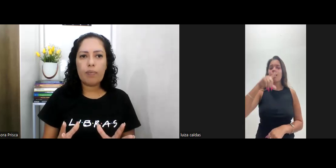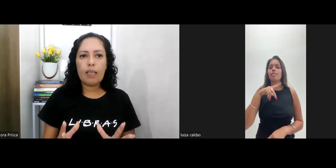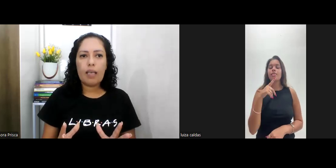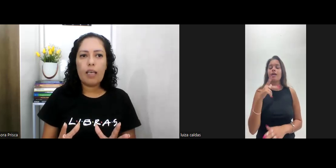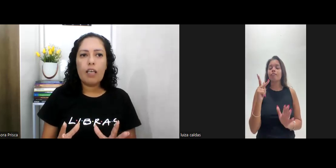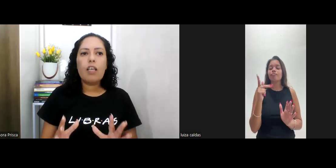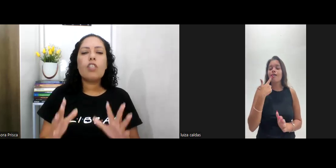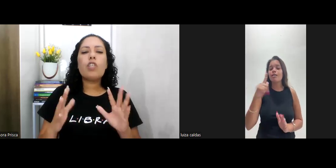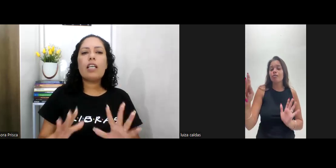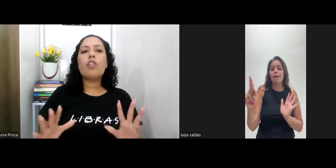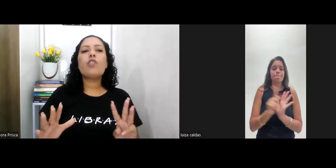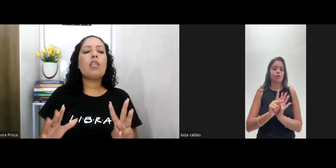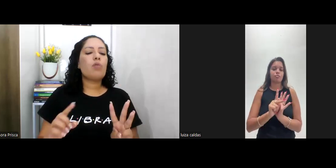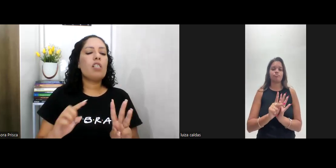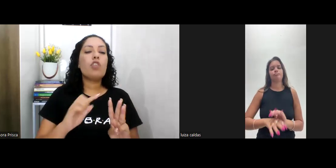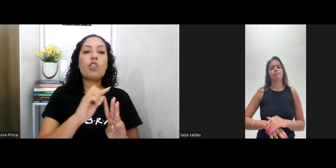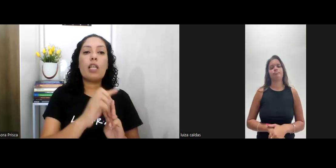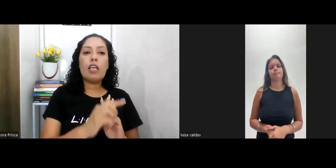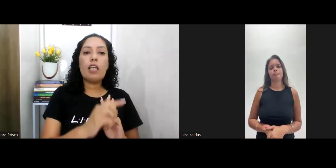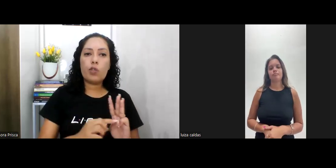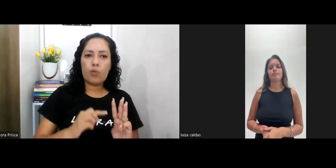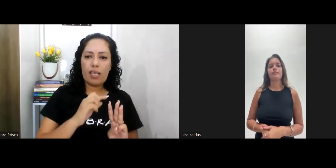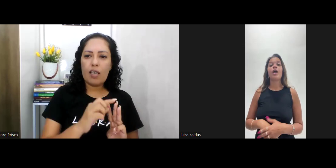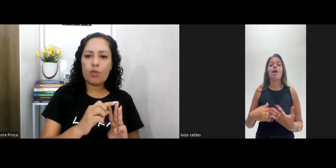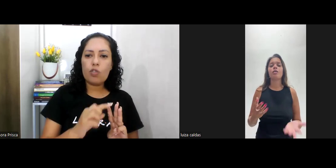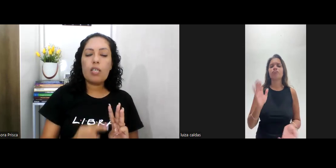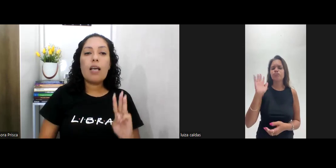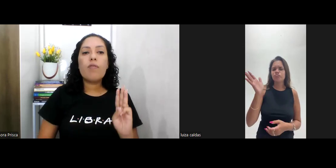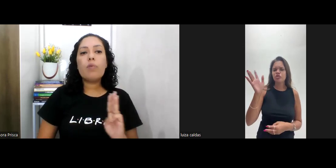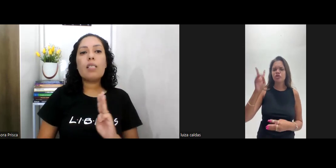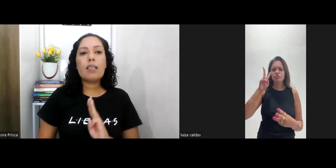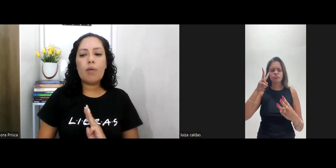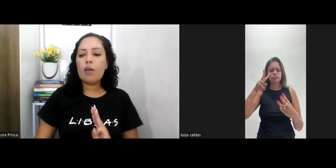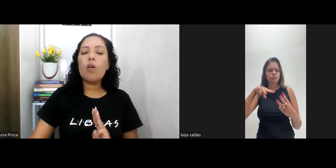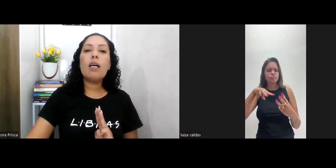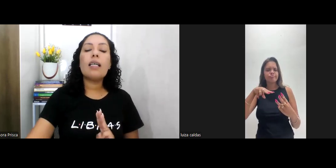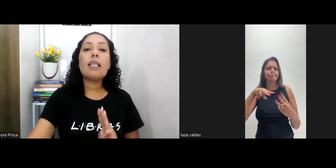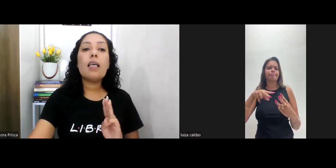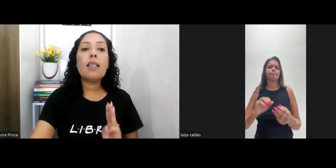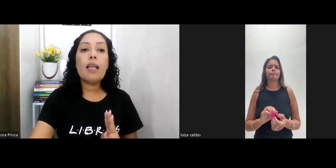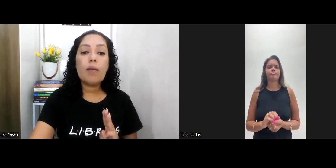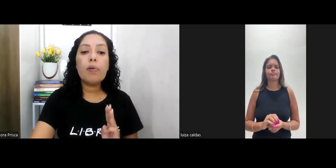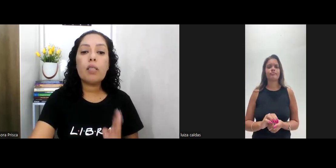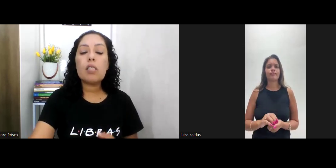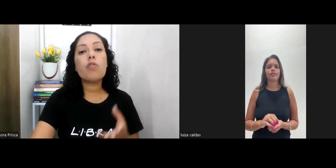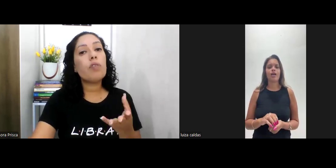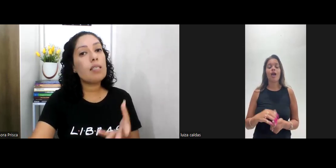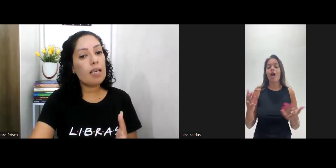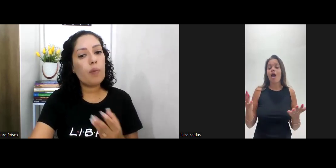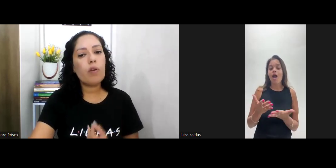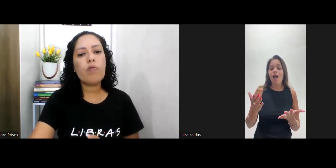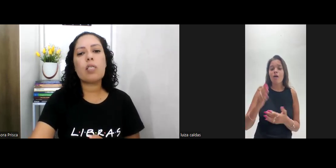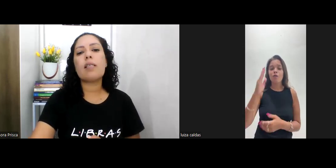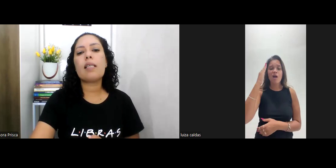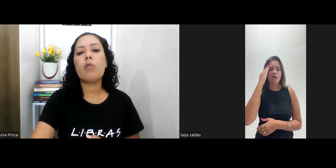sinais. Já que nós vimos esses três conceitos, vamos então agora entender a importância de